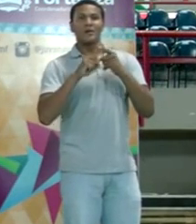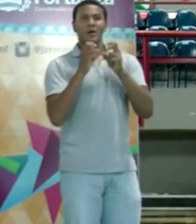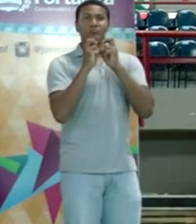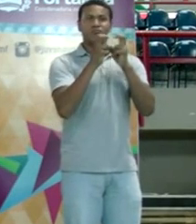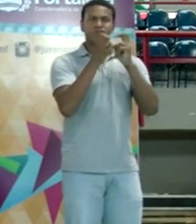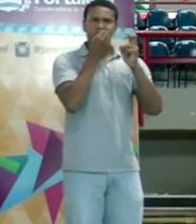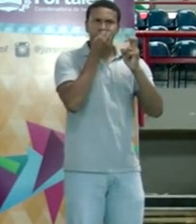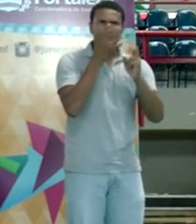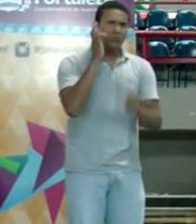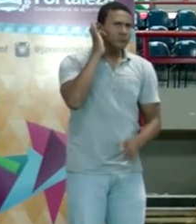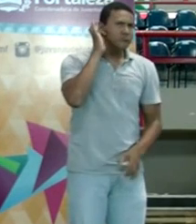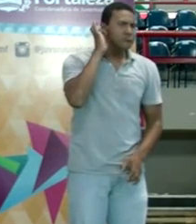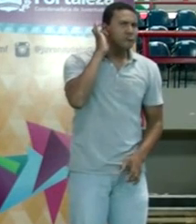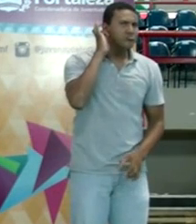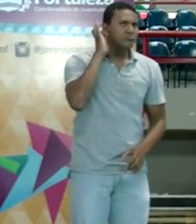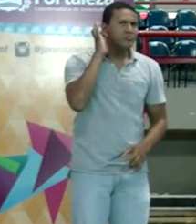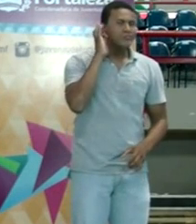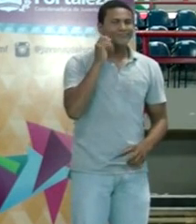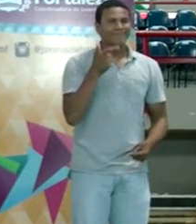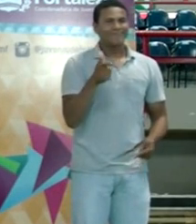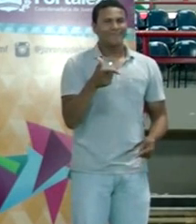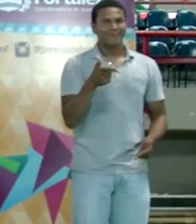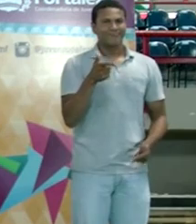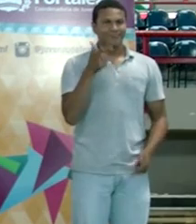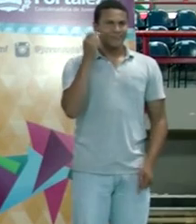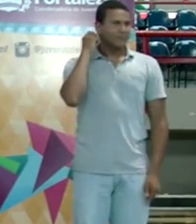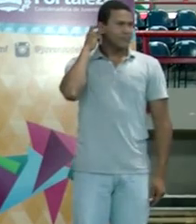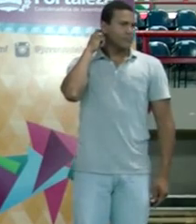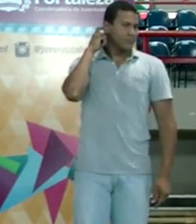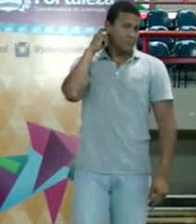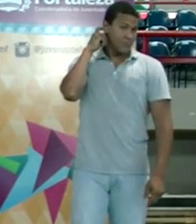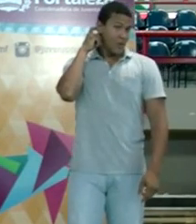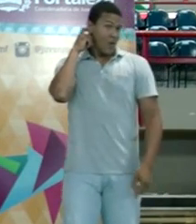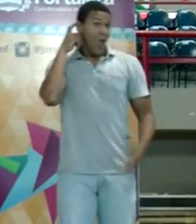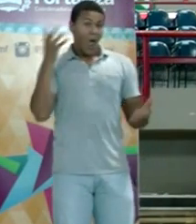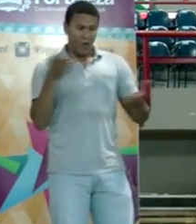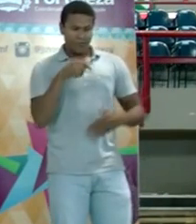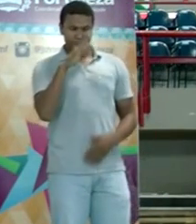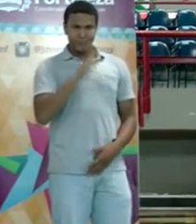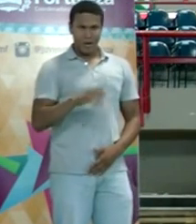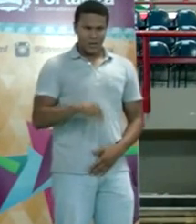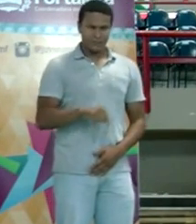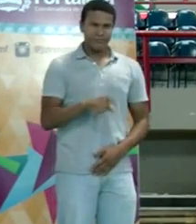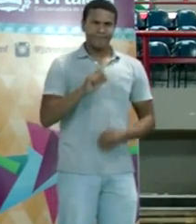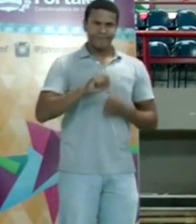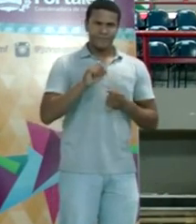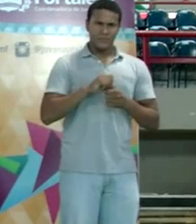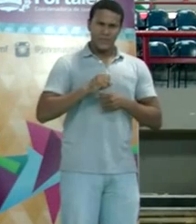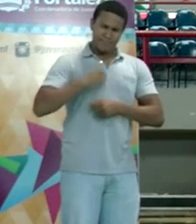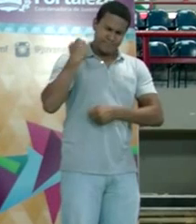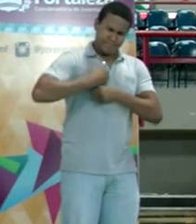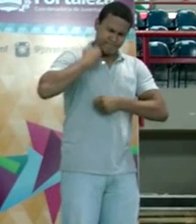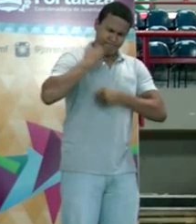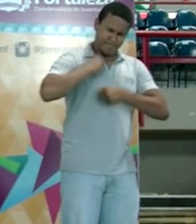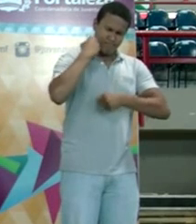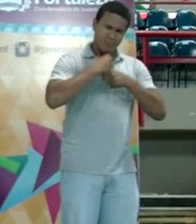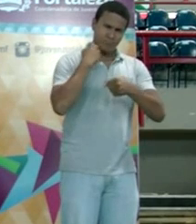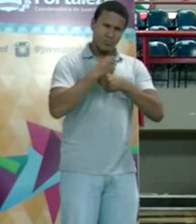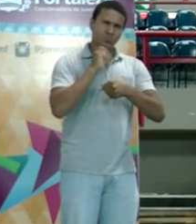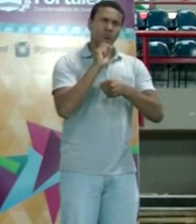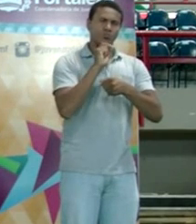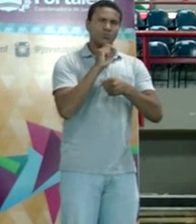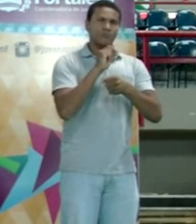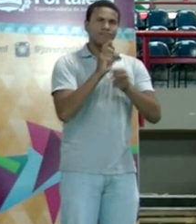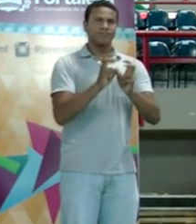qualidade. Estão sendo construídas, aí já vale inclusive a dica, estão sendo construídas no Brasil 3 grandes ferrovias,